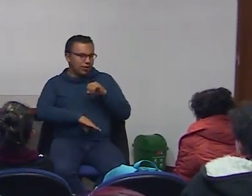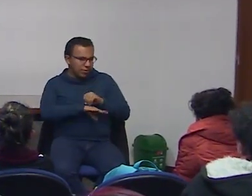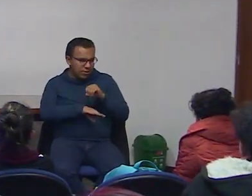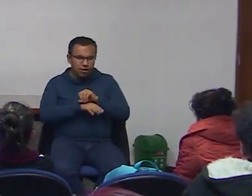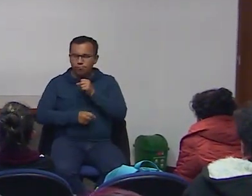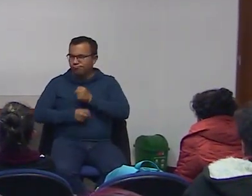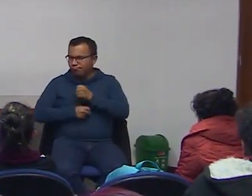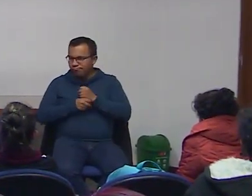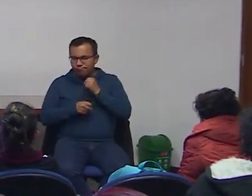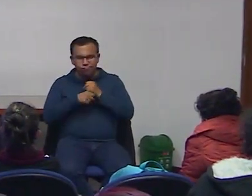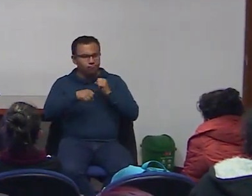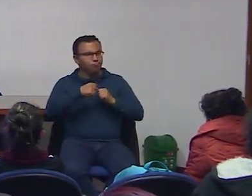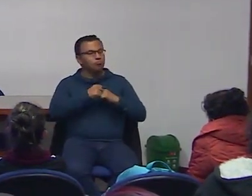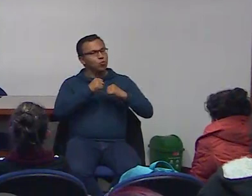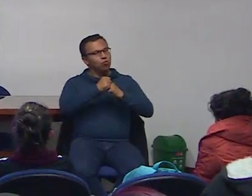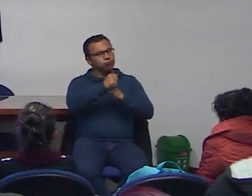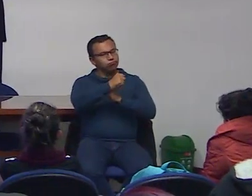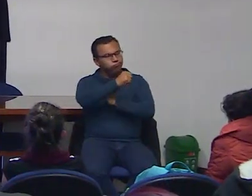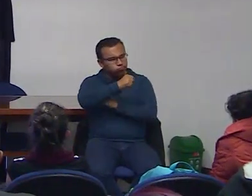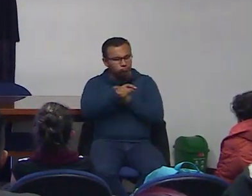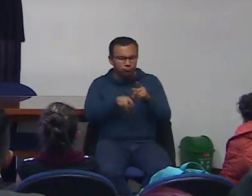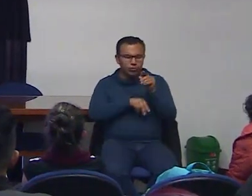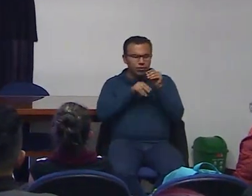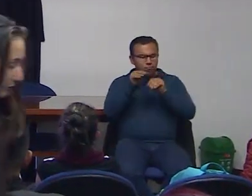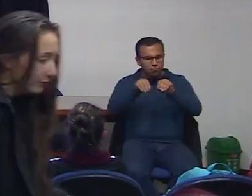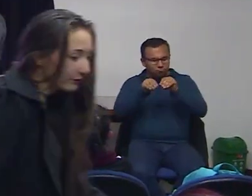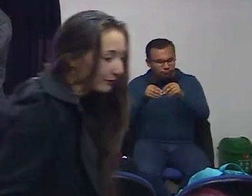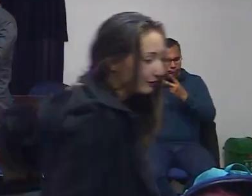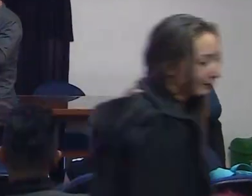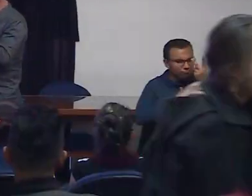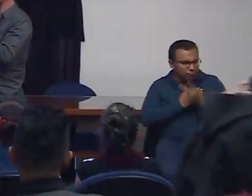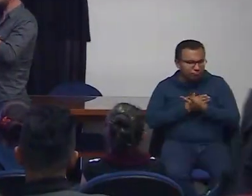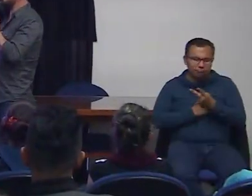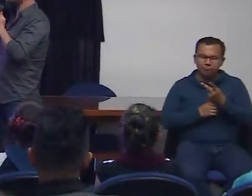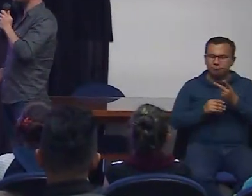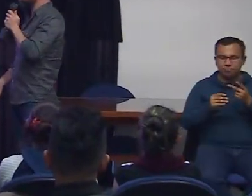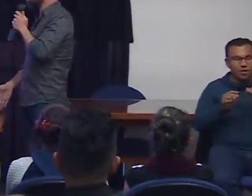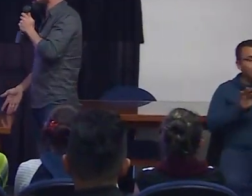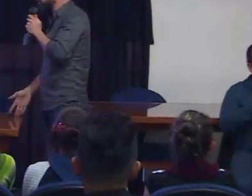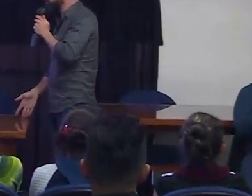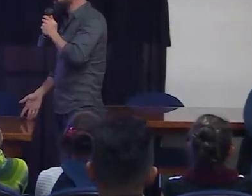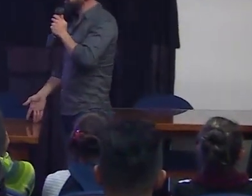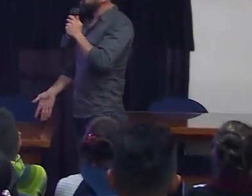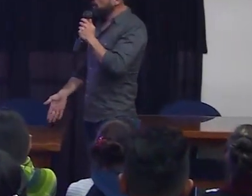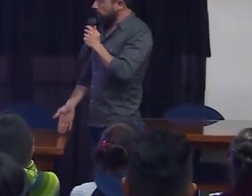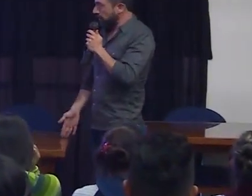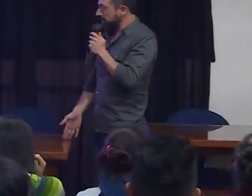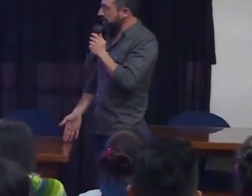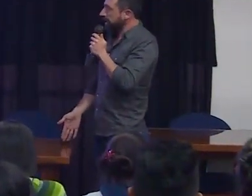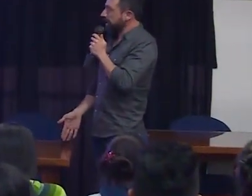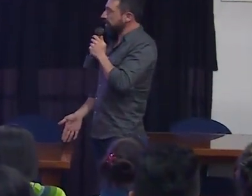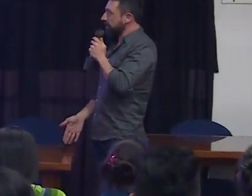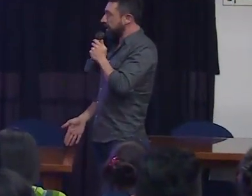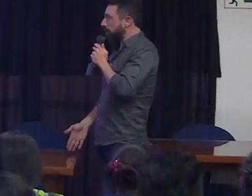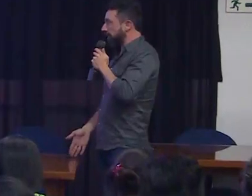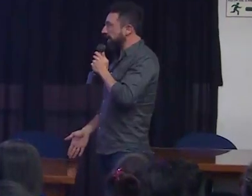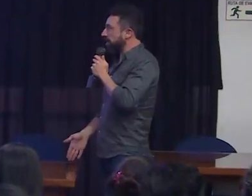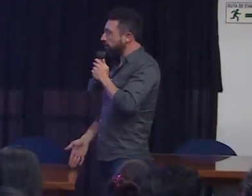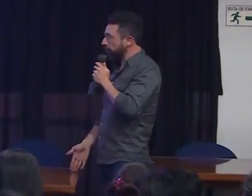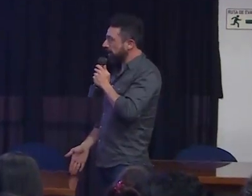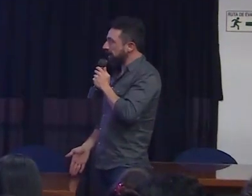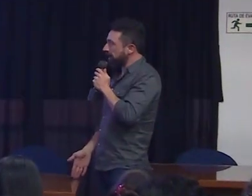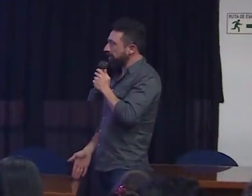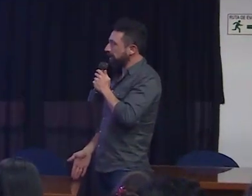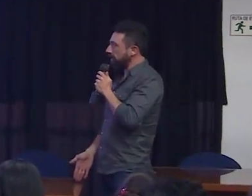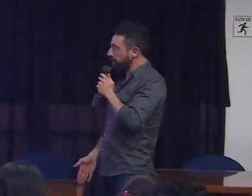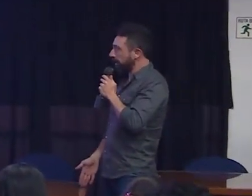que trabajamos por el fortalecimiento de personas programas y proyectos organizacionales sociales y educativos con estrategias que se apoyan en